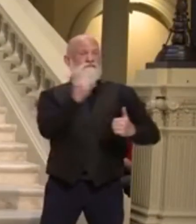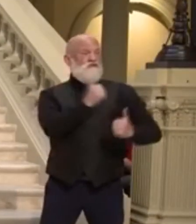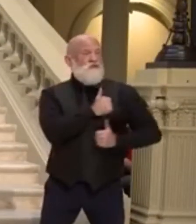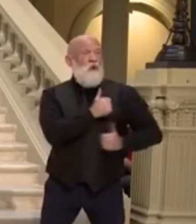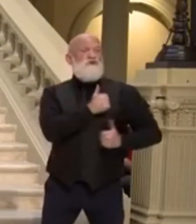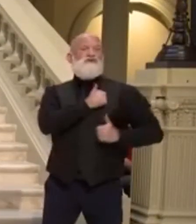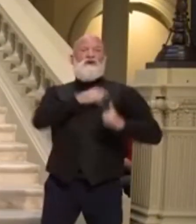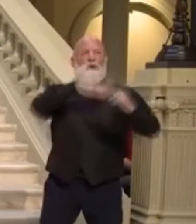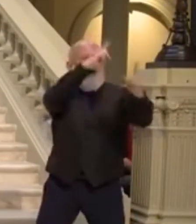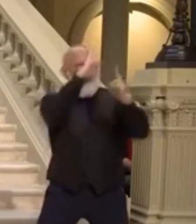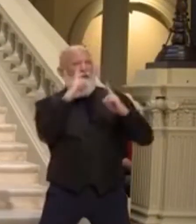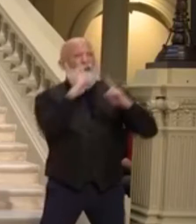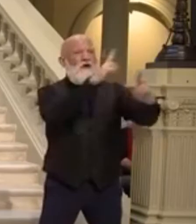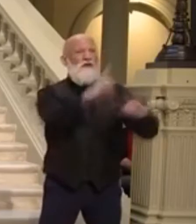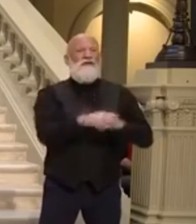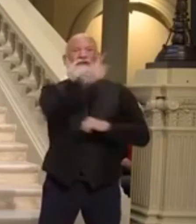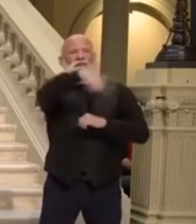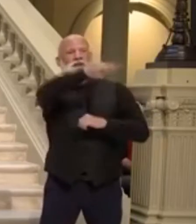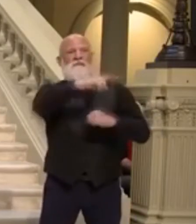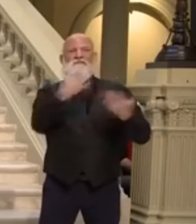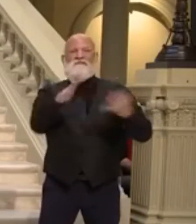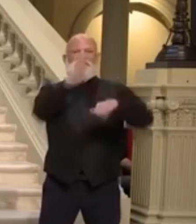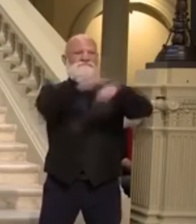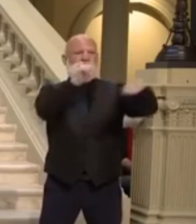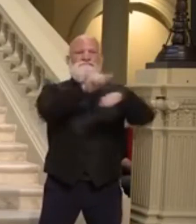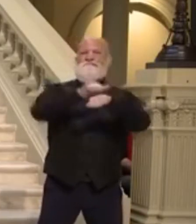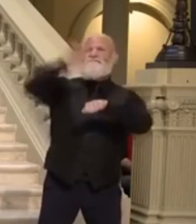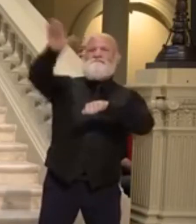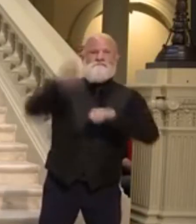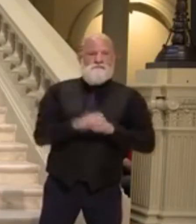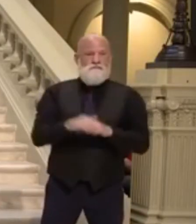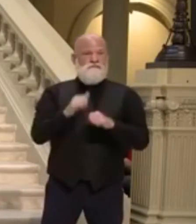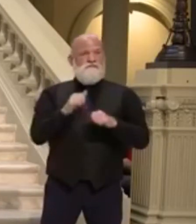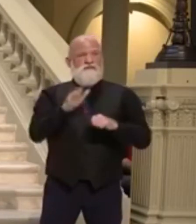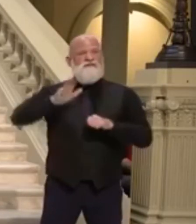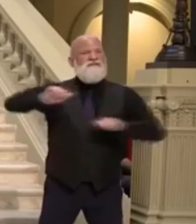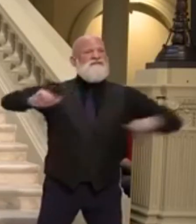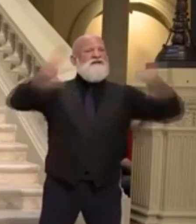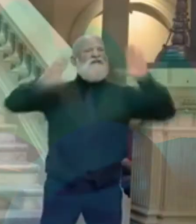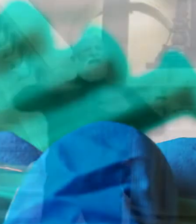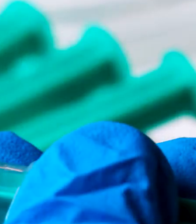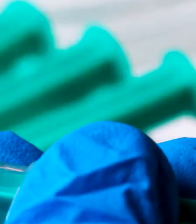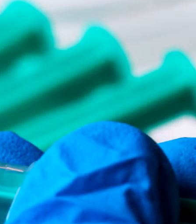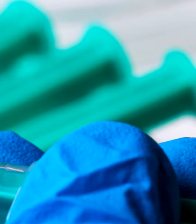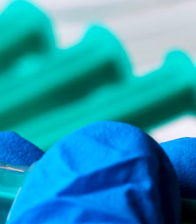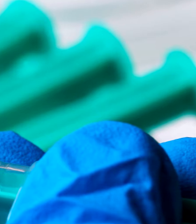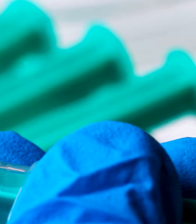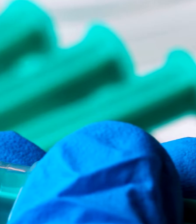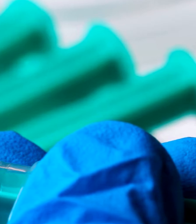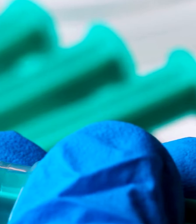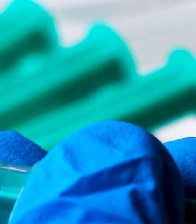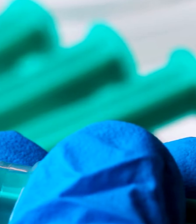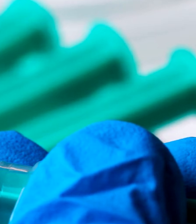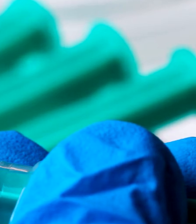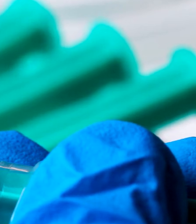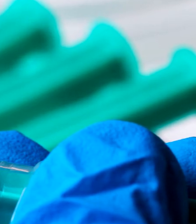las críticas por errores al informar datos erróneos sobre COVID-19 en el sitio web. Georgia enviará